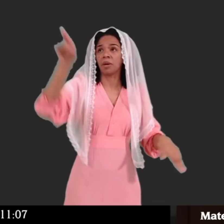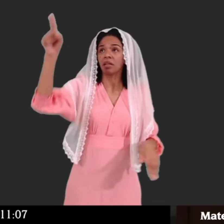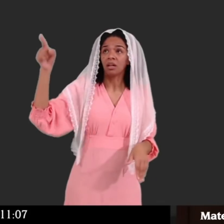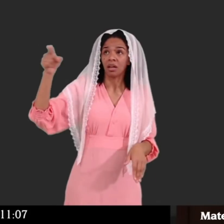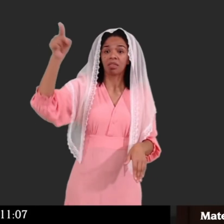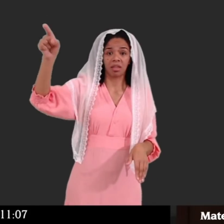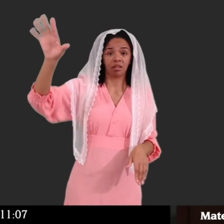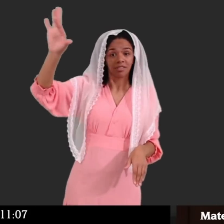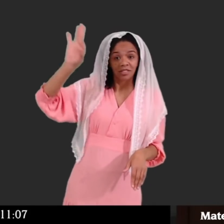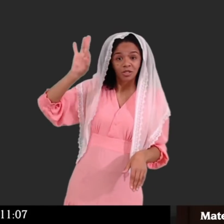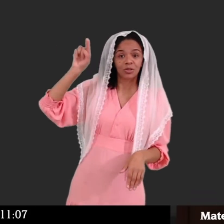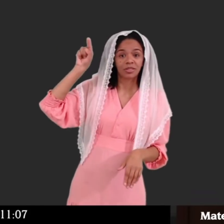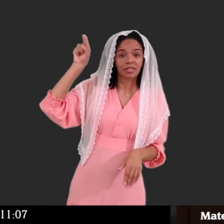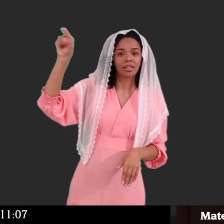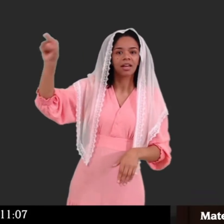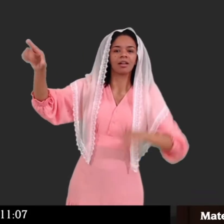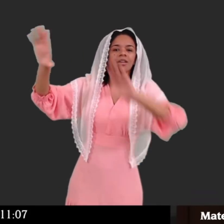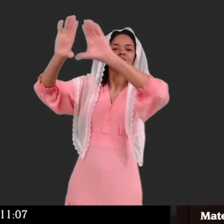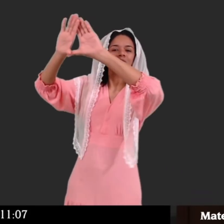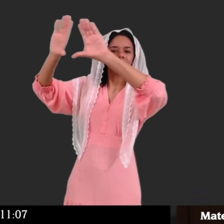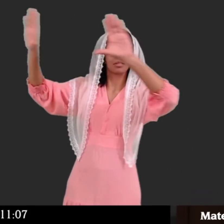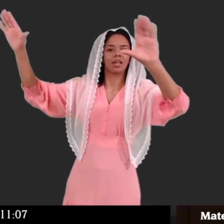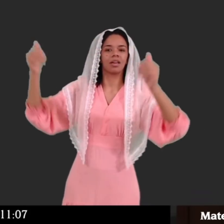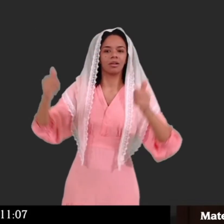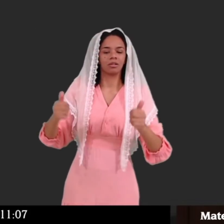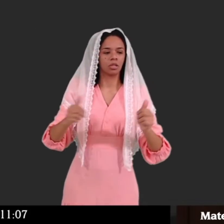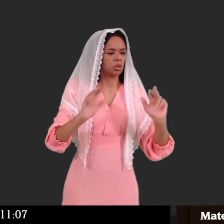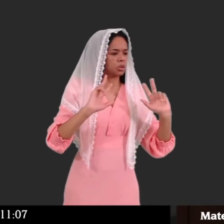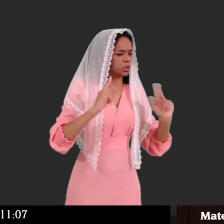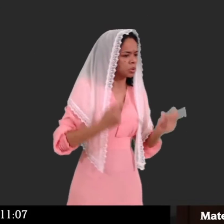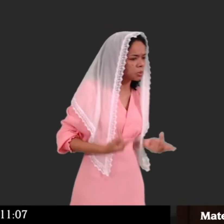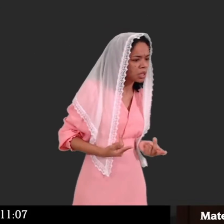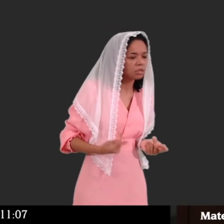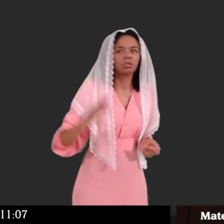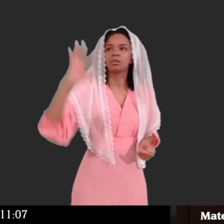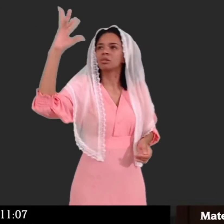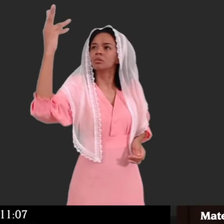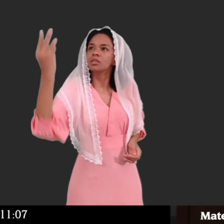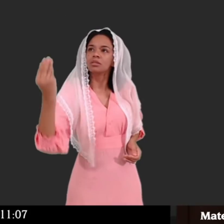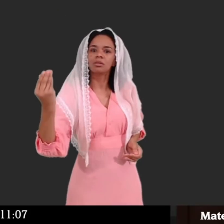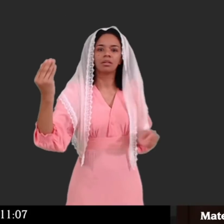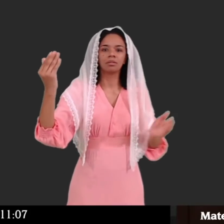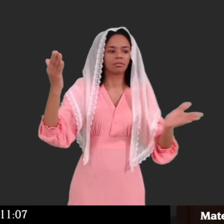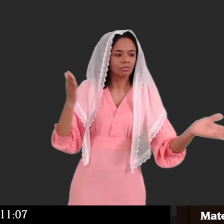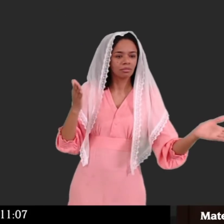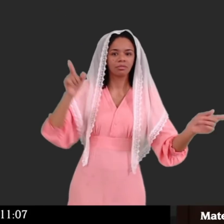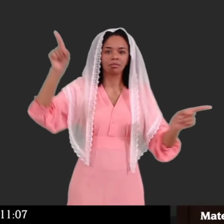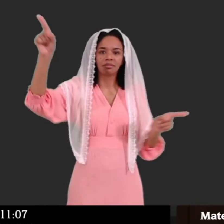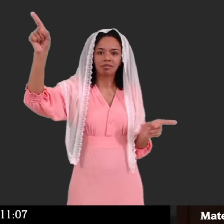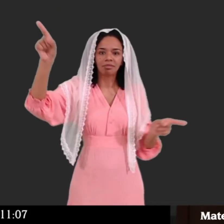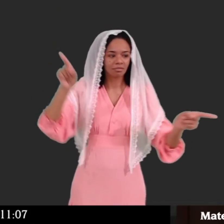espiritual, o bestial pela glória, o humano pelo divino. Se você tiver